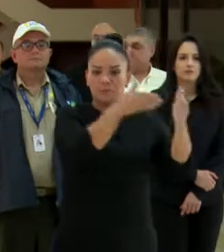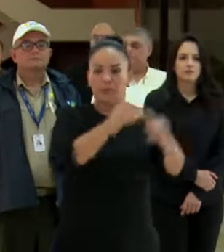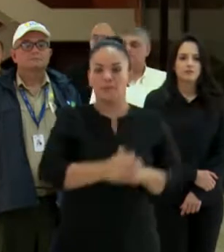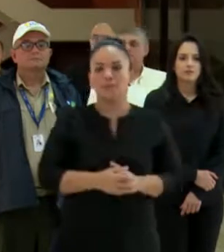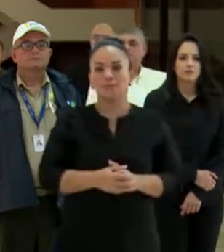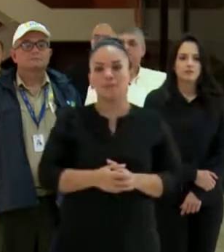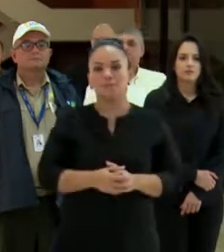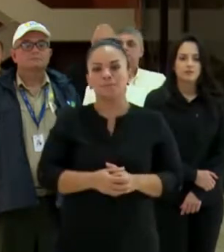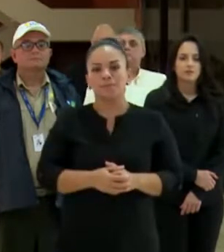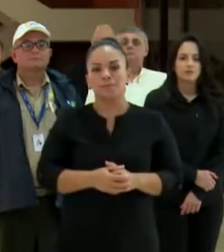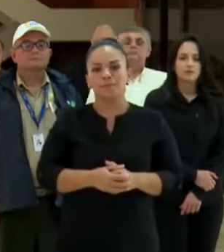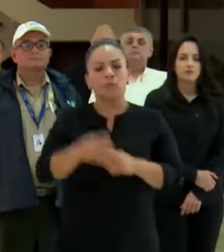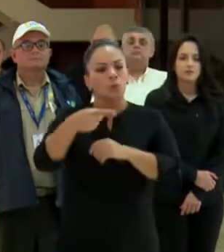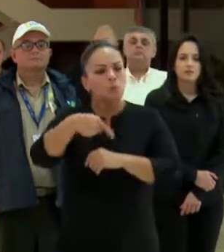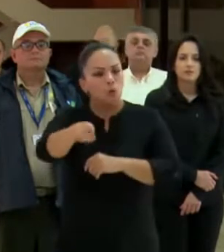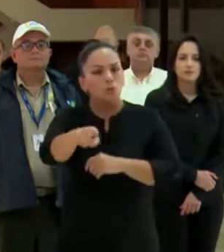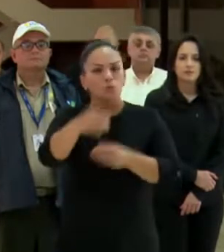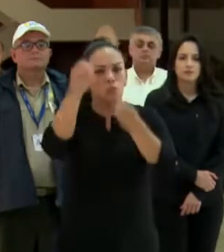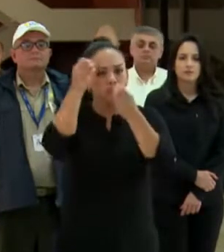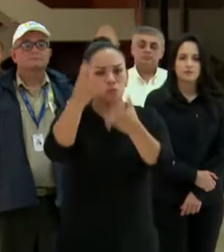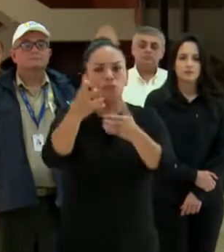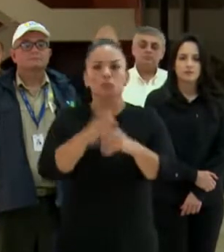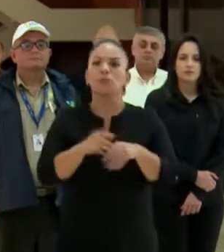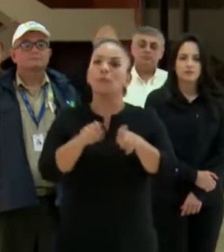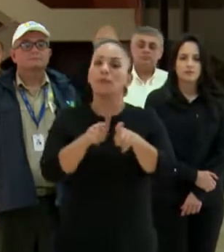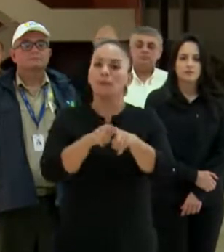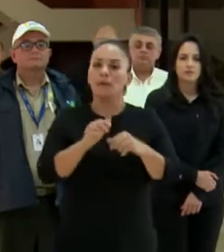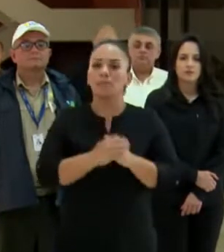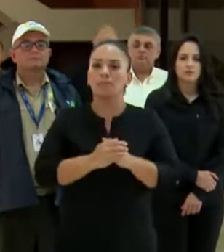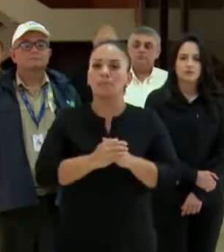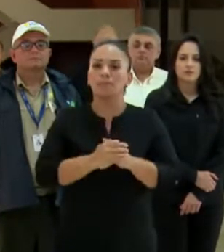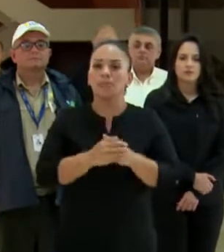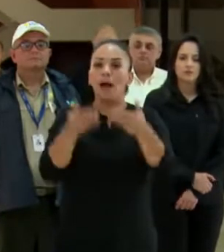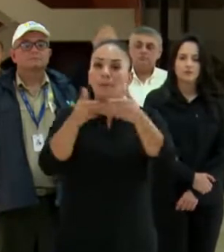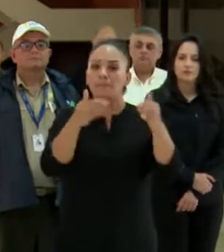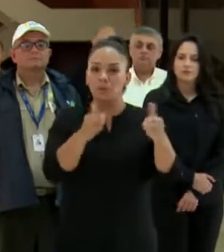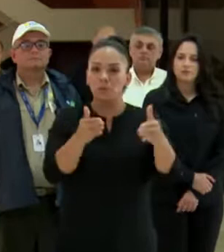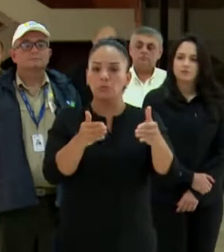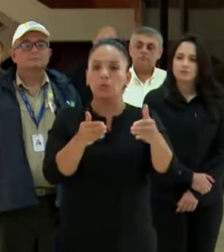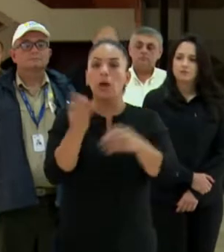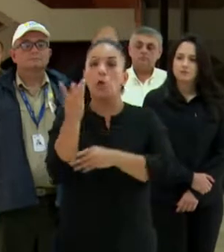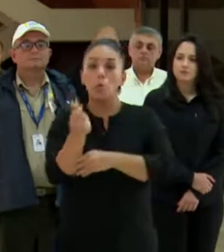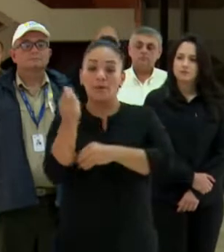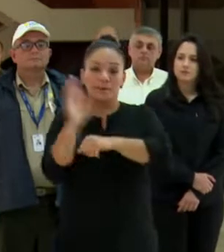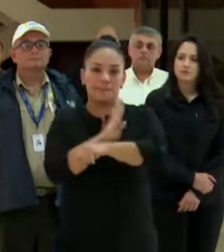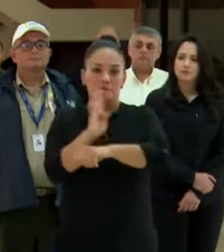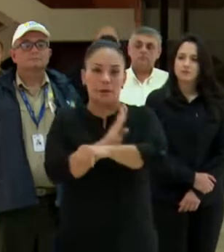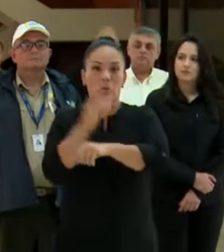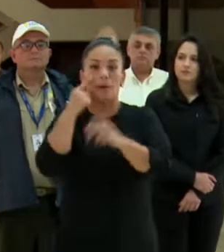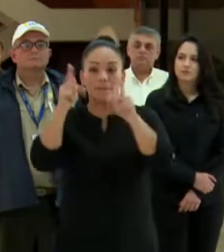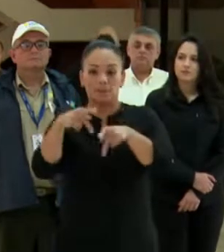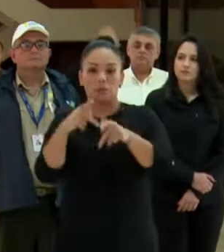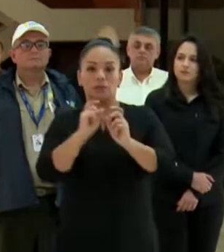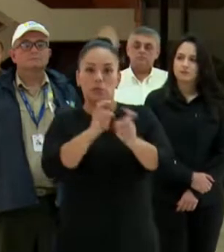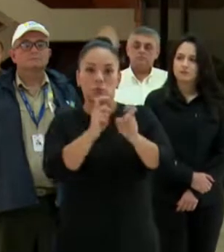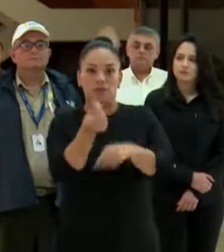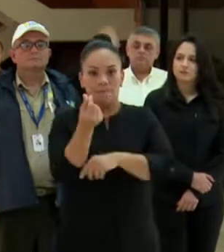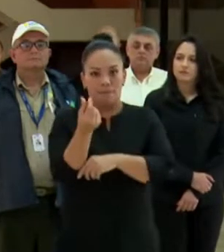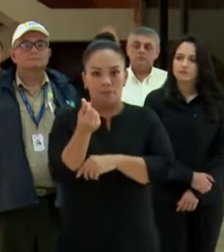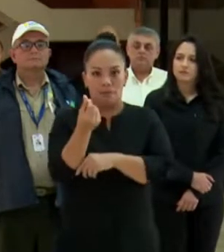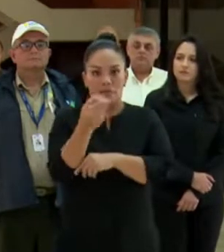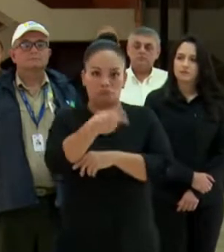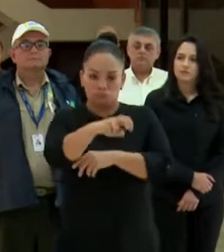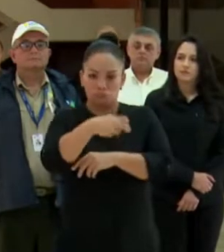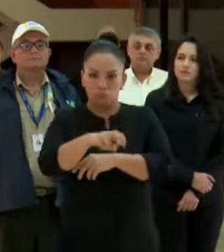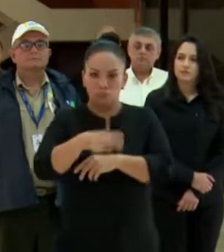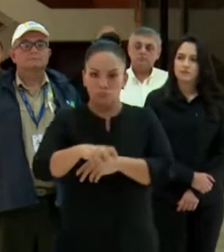Estaremos anunciando pronto la apertura de cuentas corrientes para donativos en las próximas horas